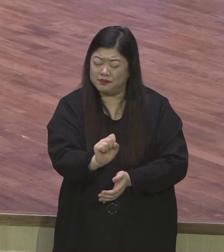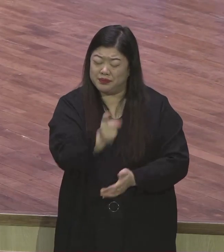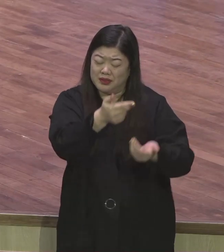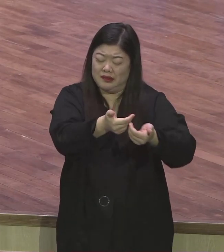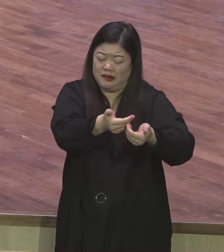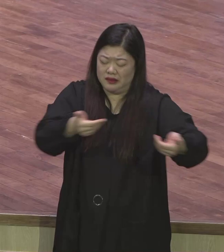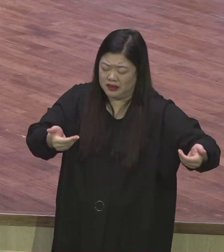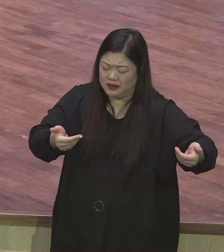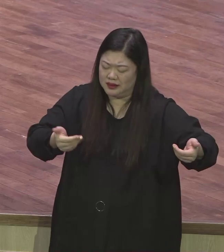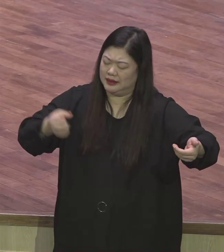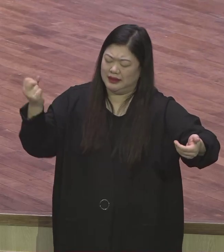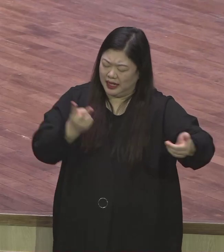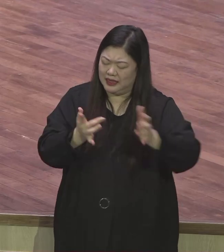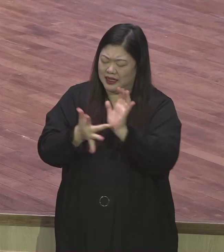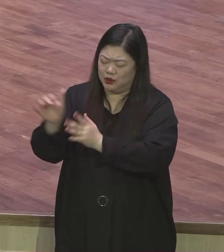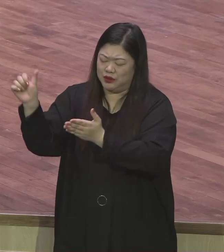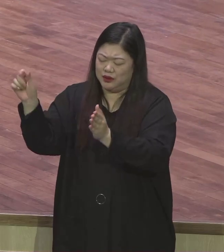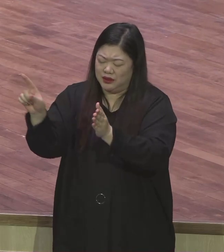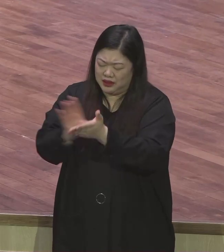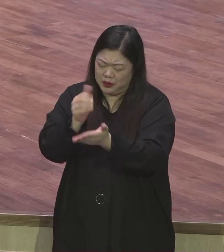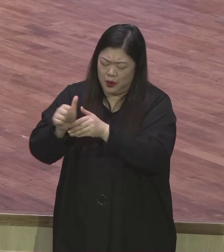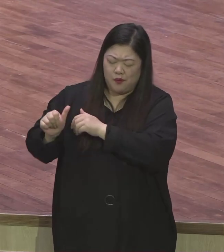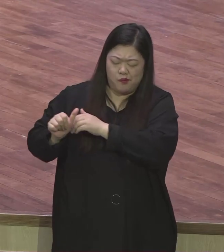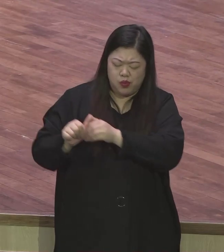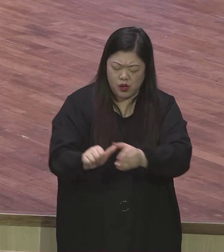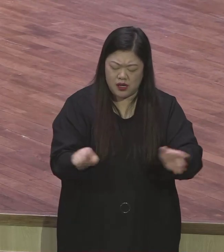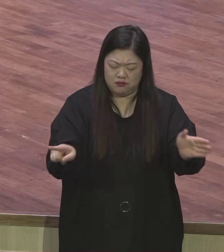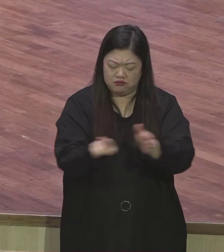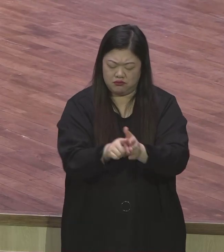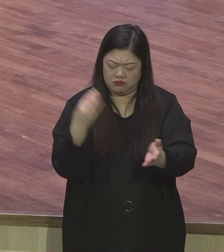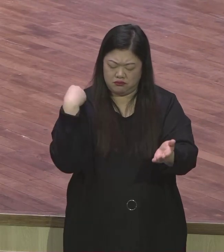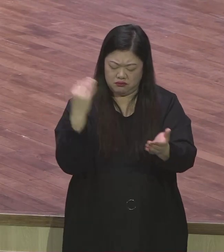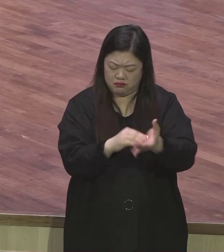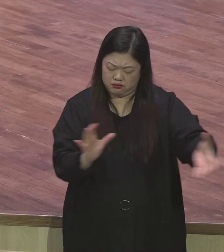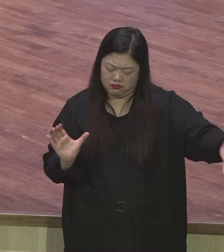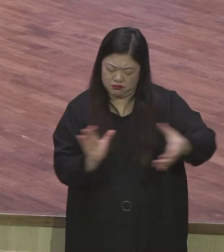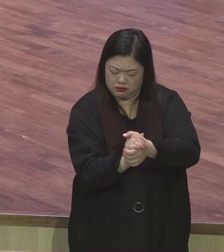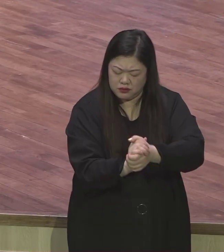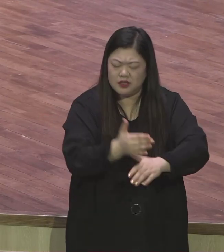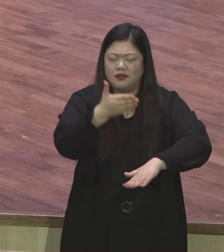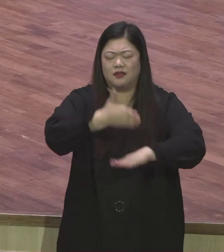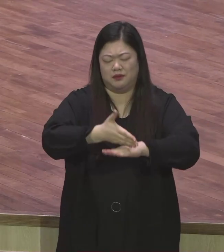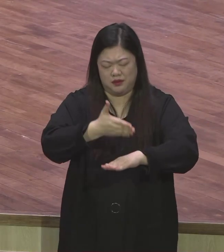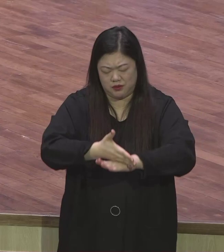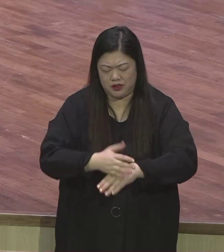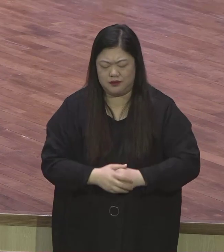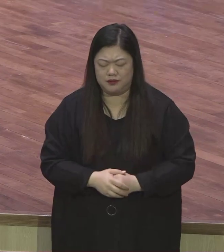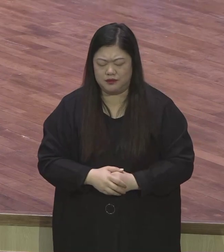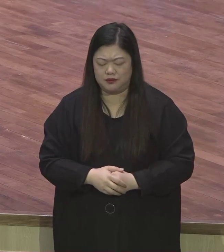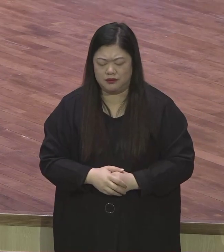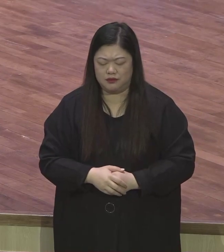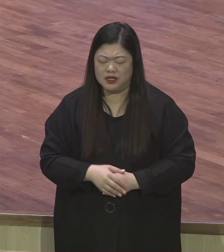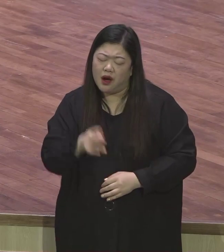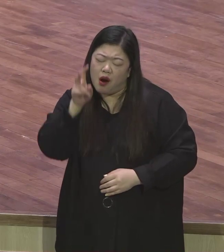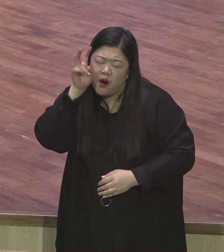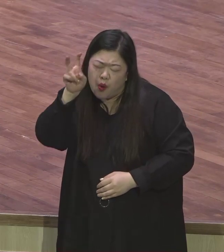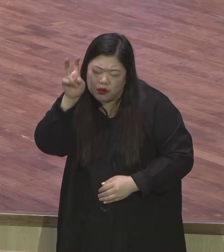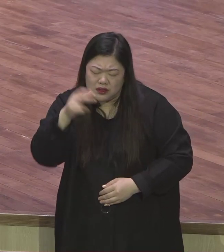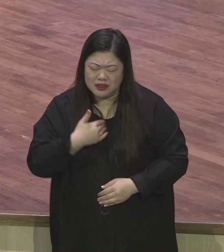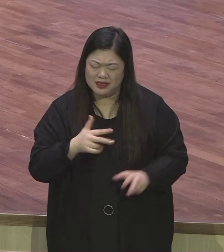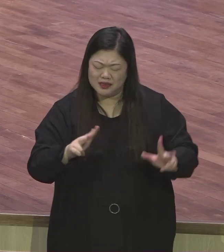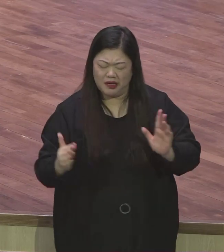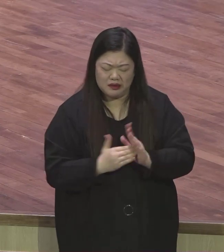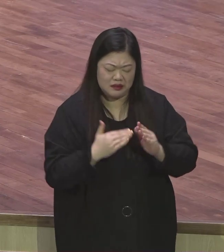십자가 위에 죽게 하신 것을 감사드립니다. 지금까지 우리의 삶이 나를 위한 삶이었다면 나를